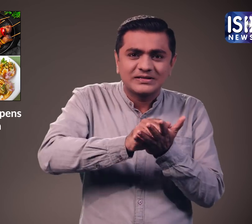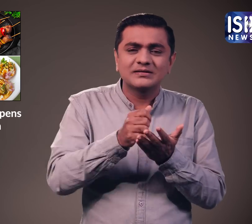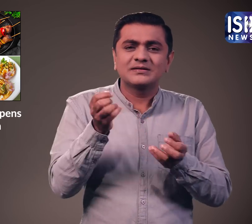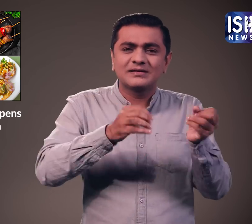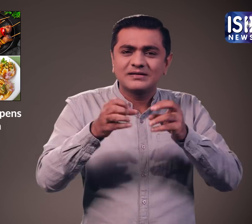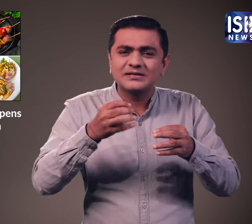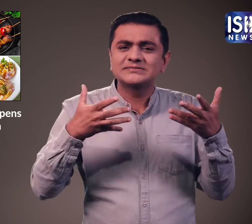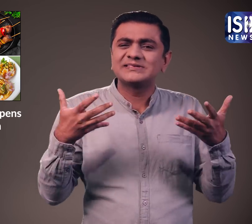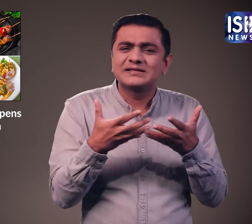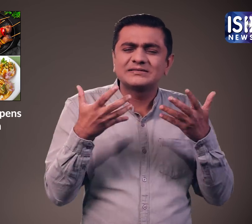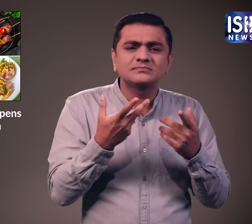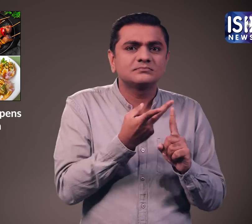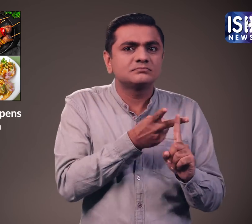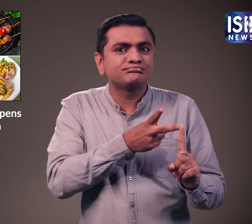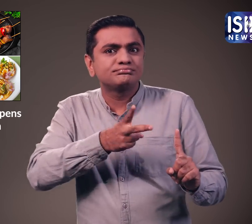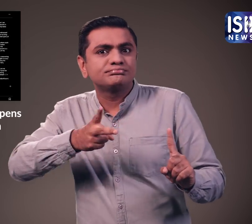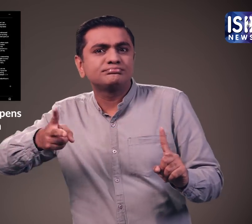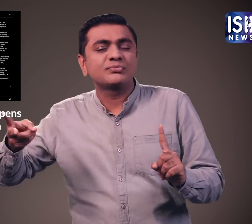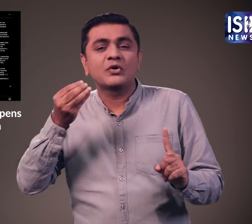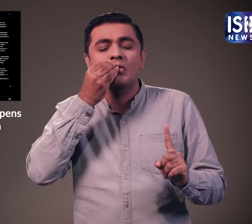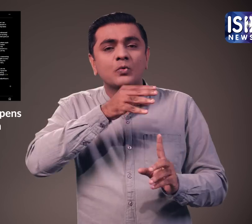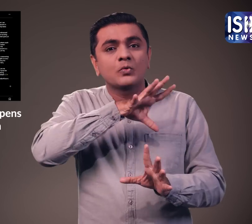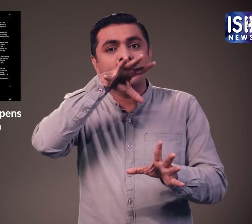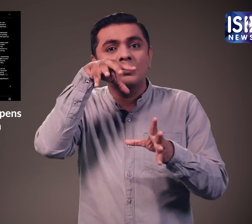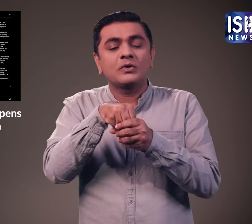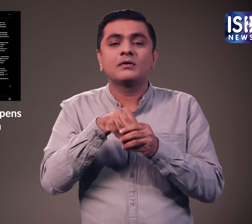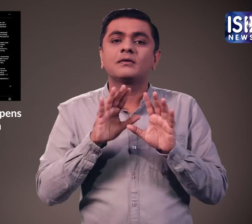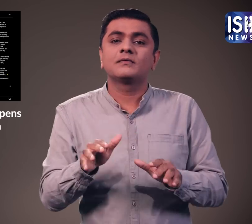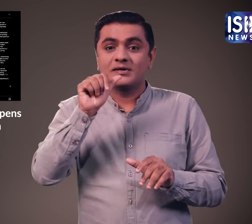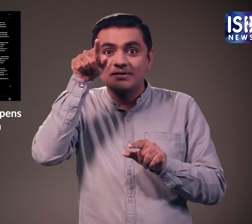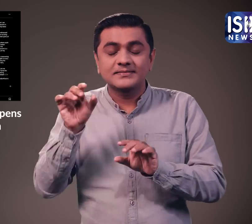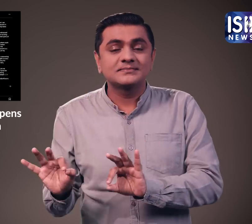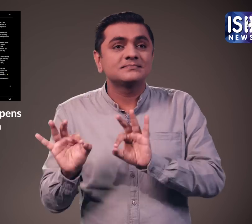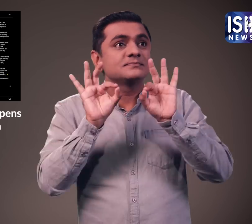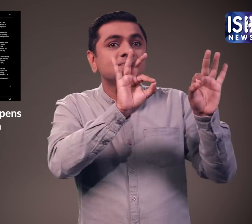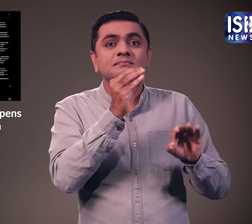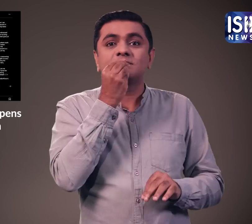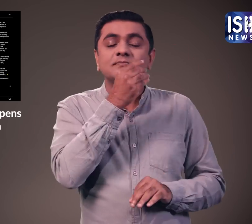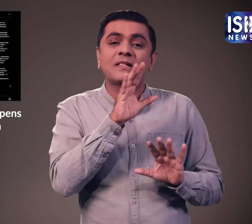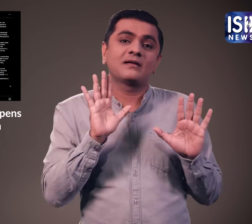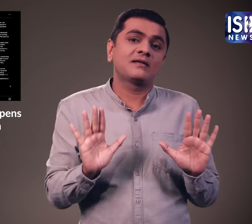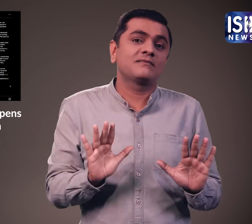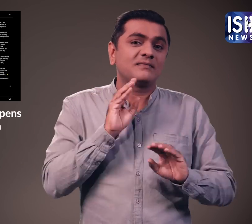चाट आदी होंगे। इसमें देश के विभिन्न हिस्तों के व्यंजन होंगे।